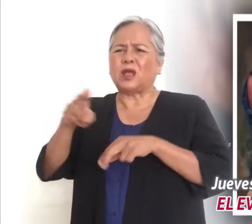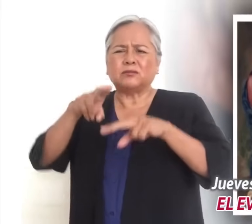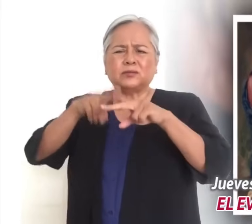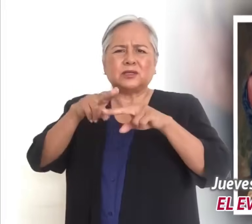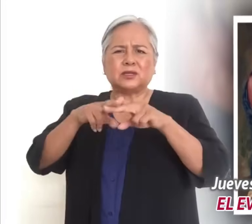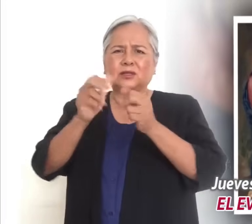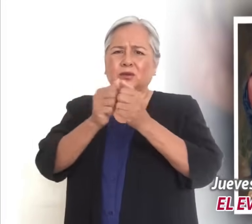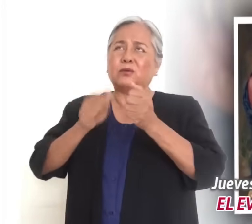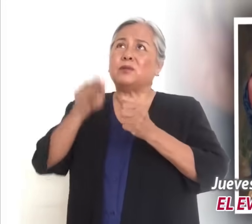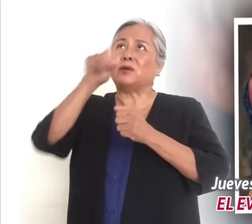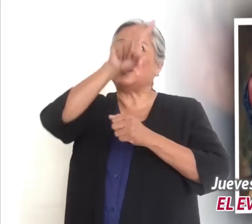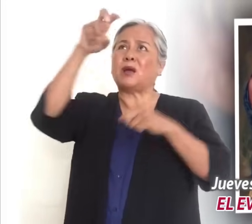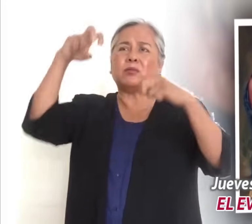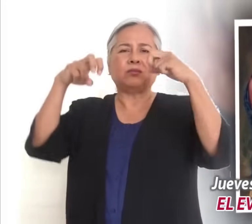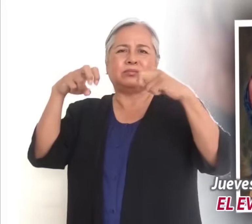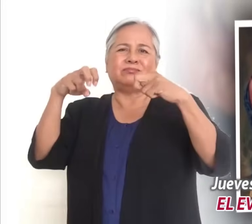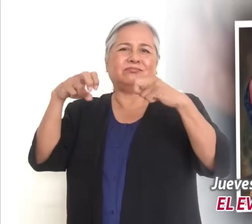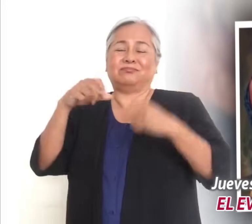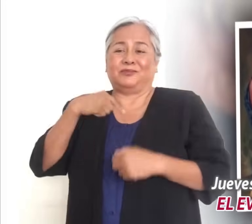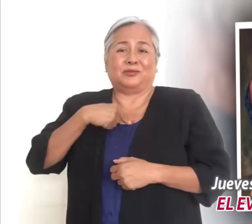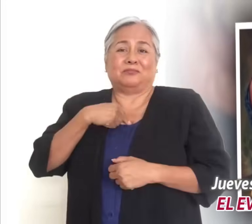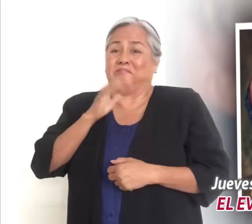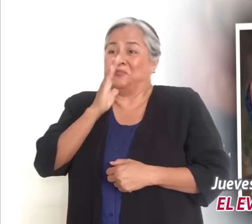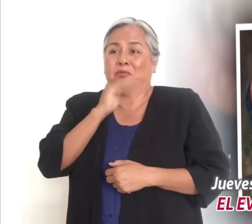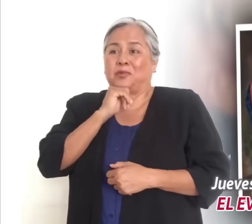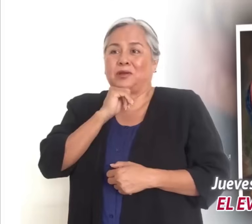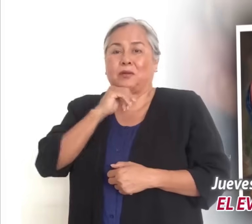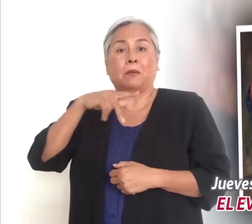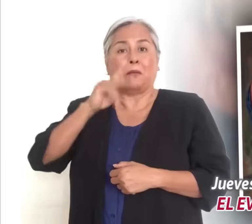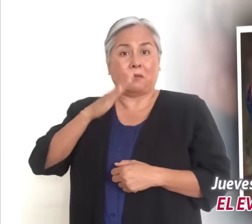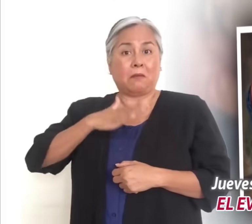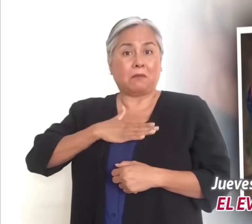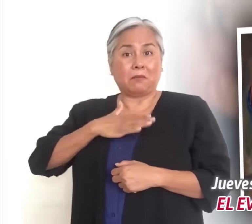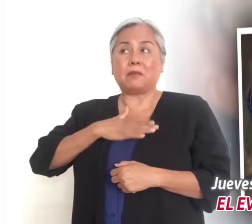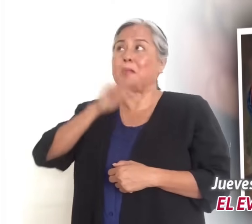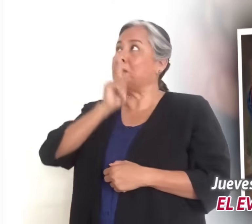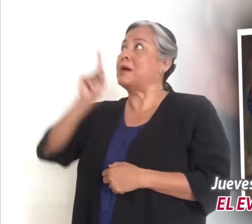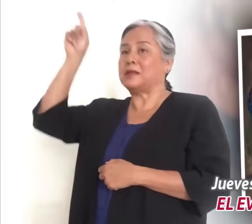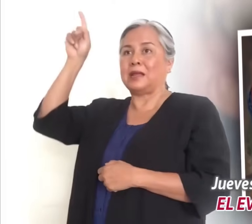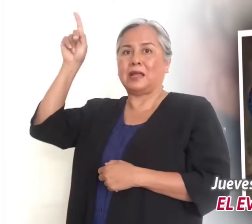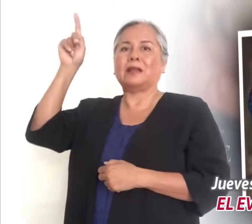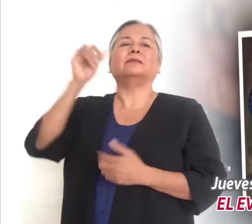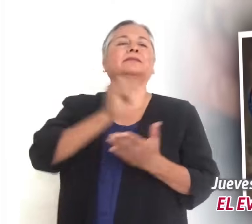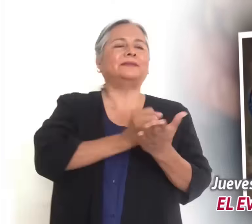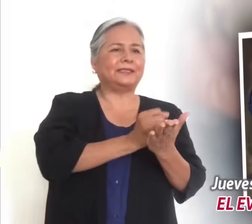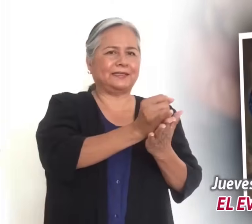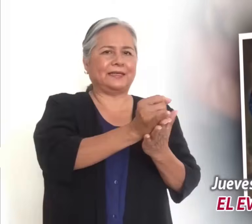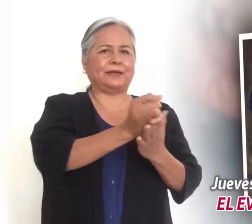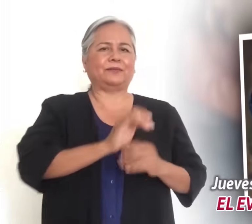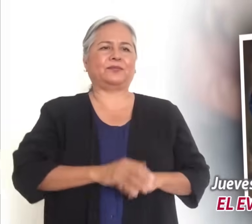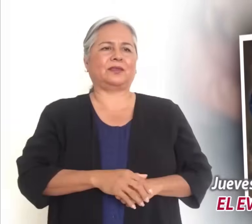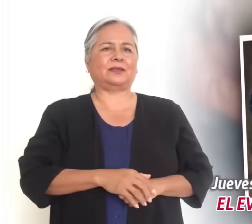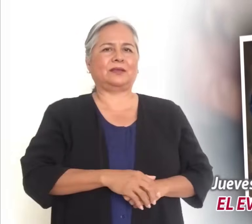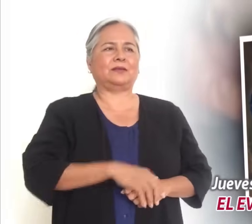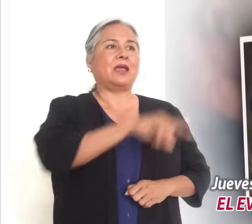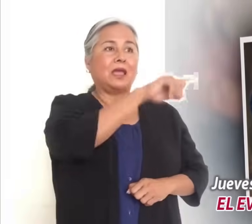concederlo, es para quien mi padre lo tiene reservado. Al oír aquello, los otros discípulos se indignaron contra